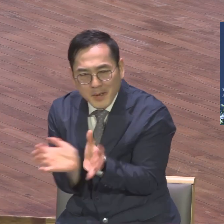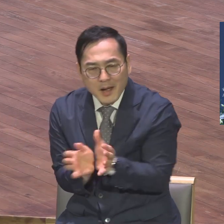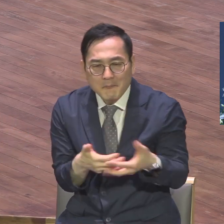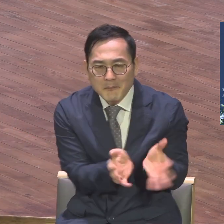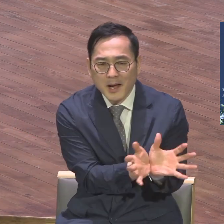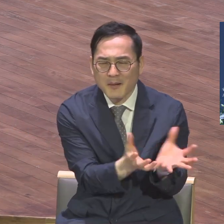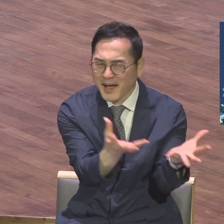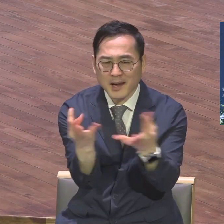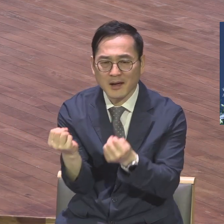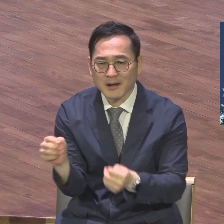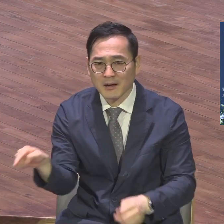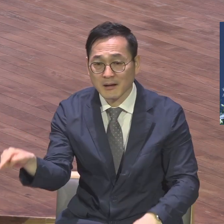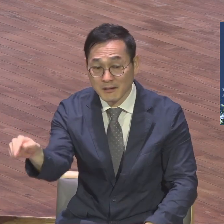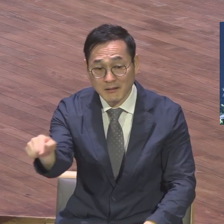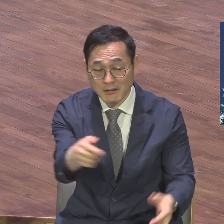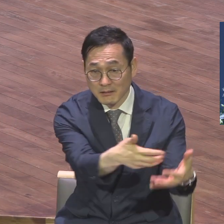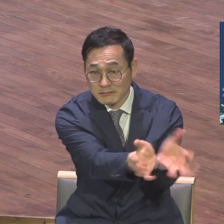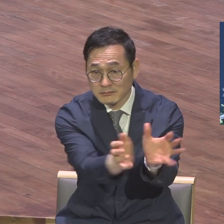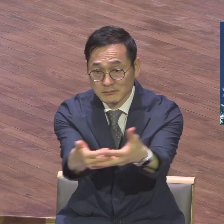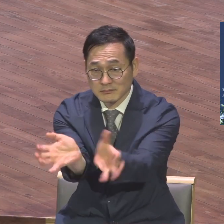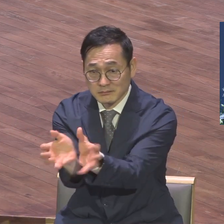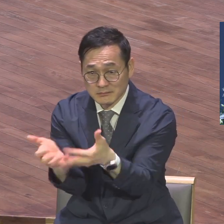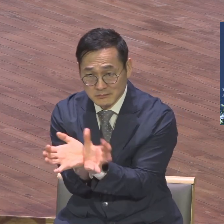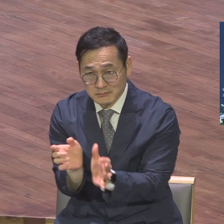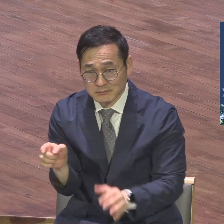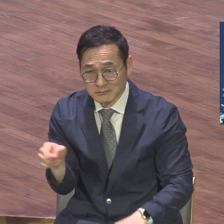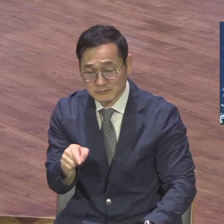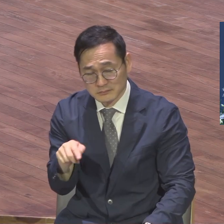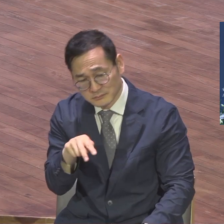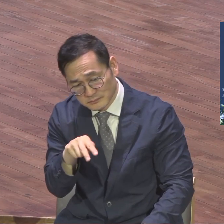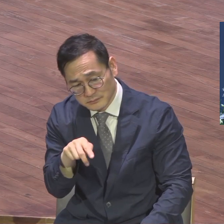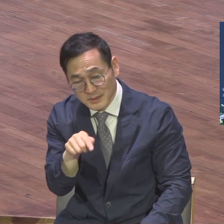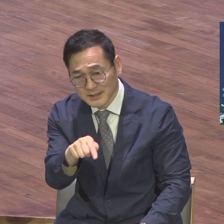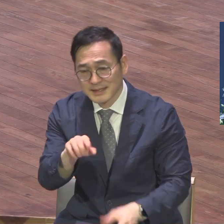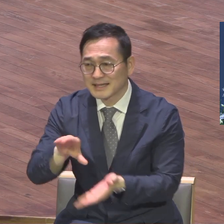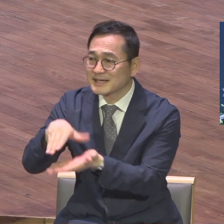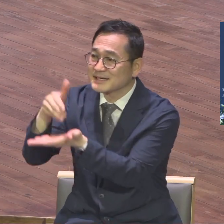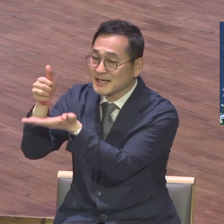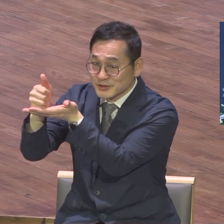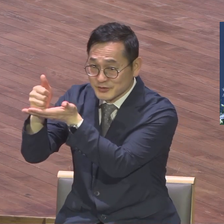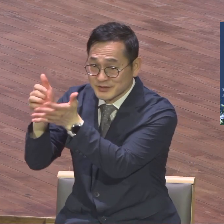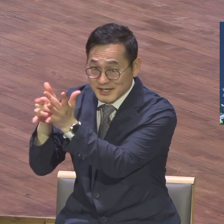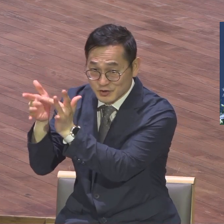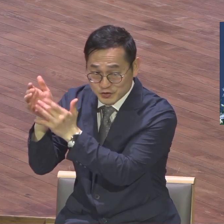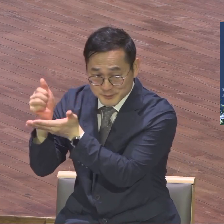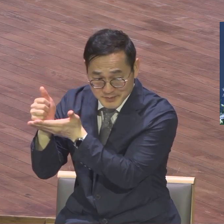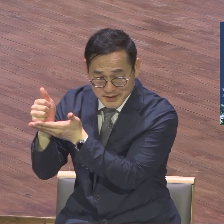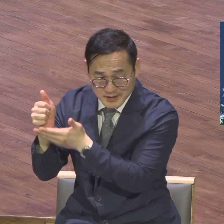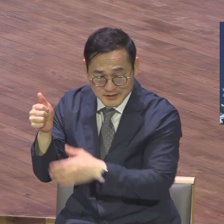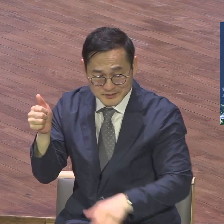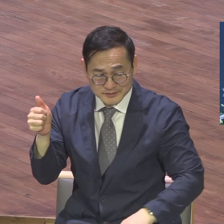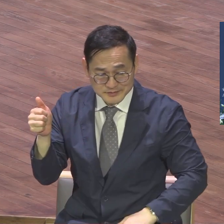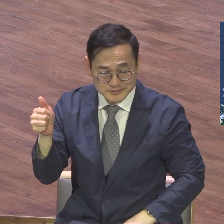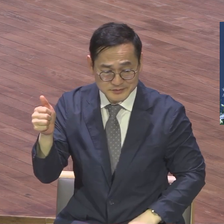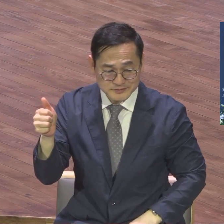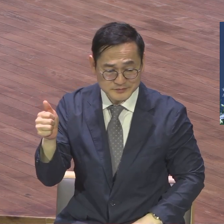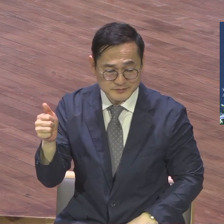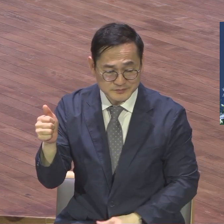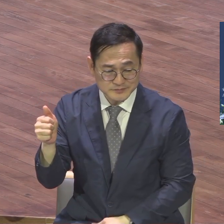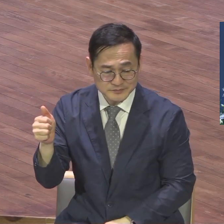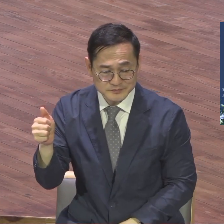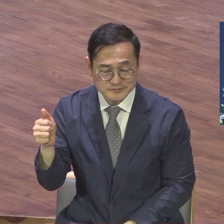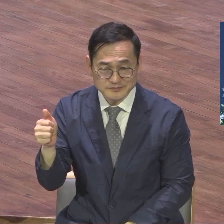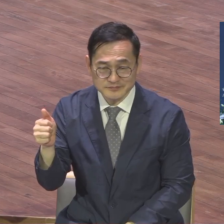교회를 그 향해서 이렇게 말했습니다. 그리스도께서 어찌 나뉘었느냐?